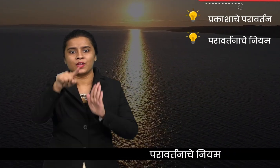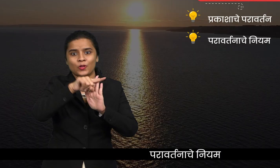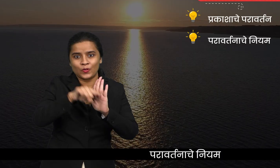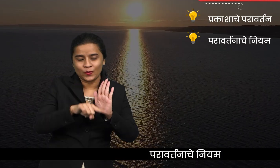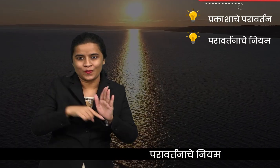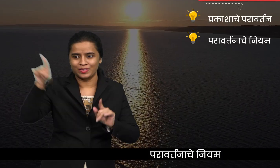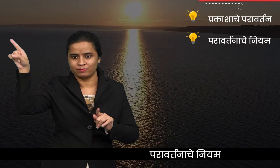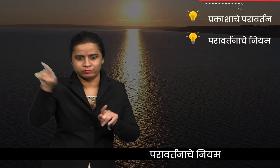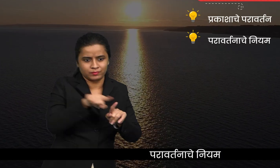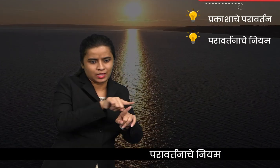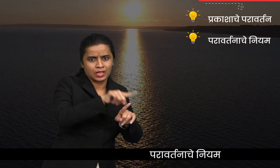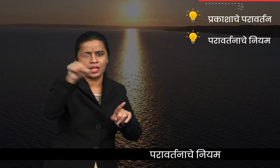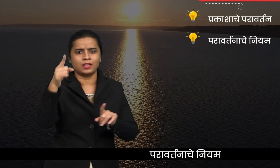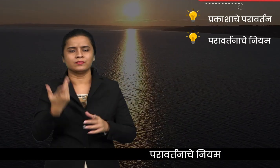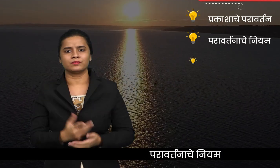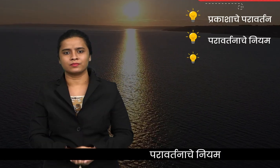परावर्तनाचे नियम,